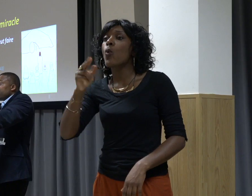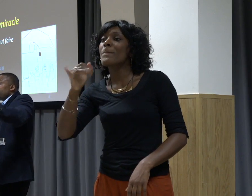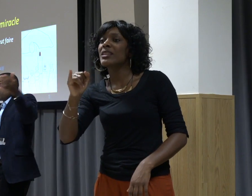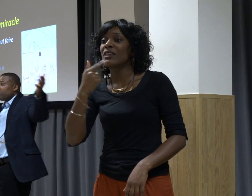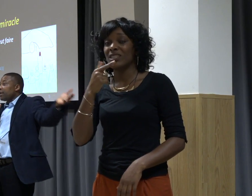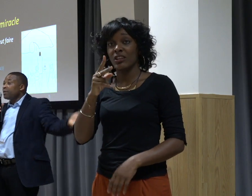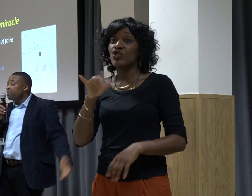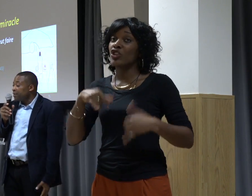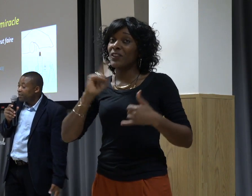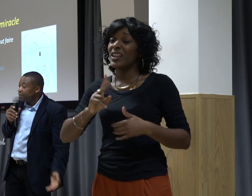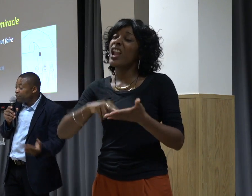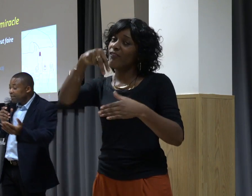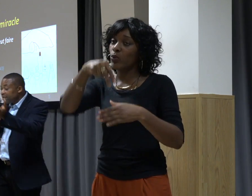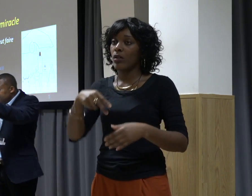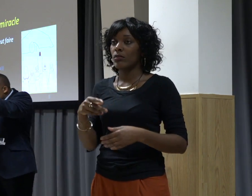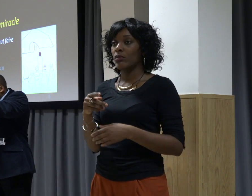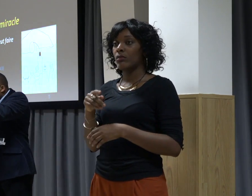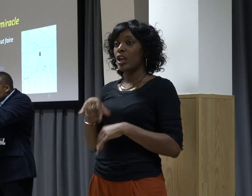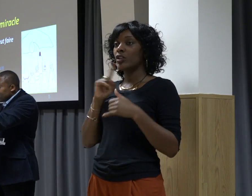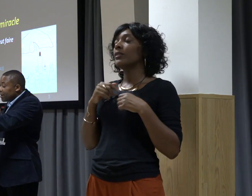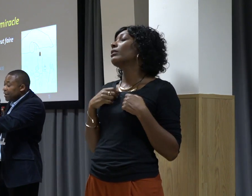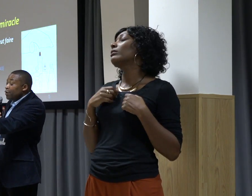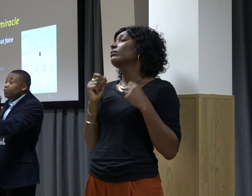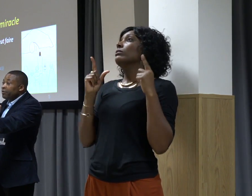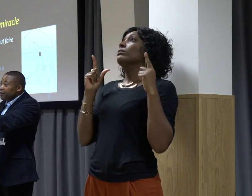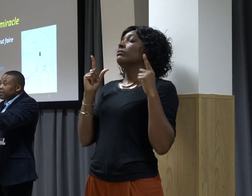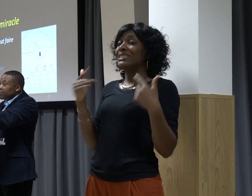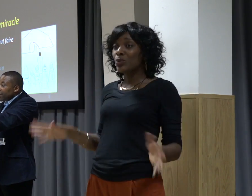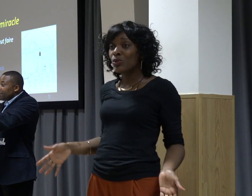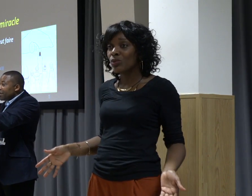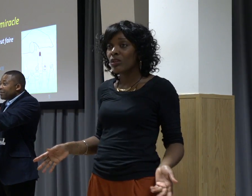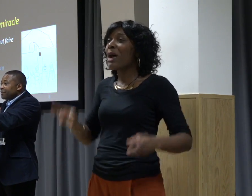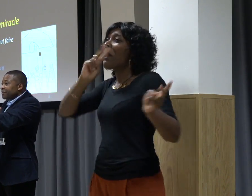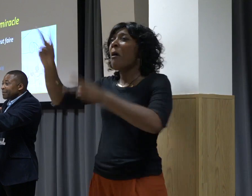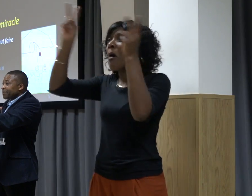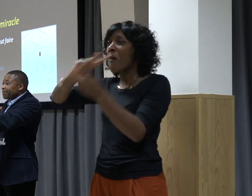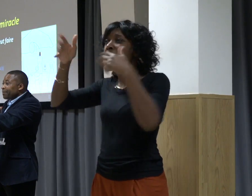Les éléments naturels, la tempête, Jésus va dire, silence, tais-toi, le vent va se calmer.